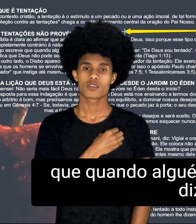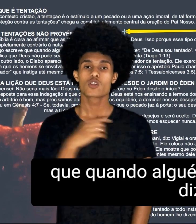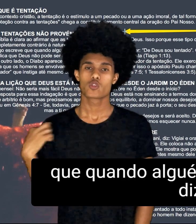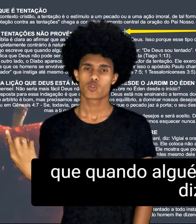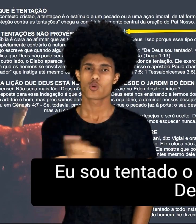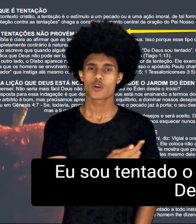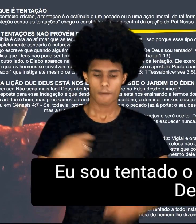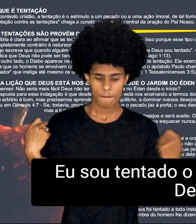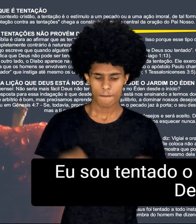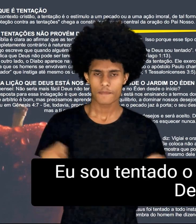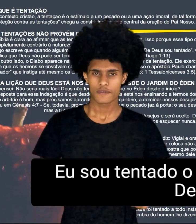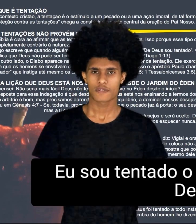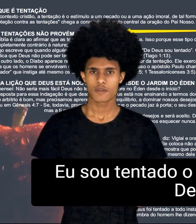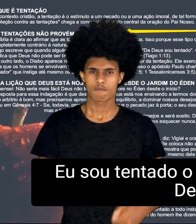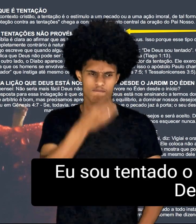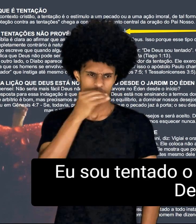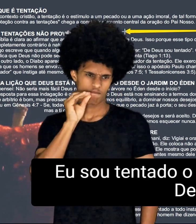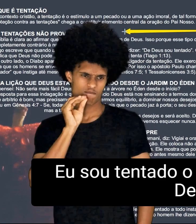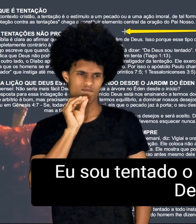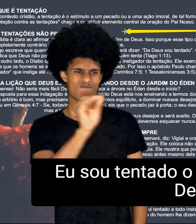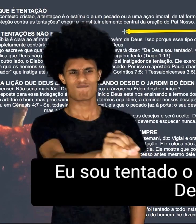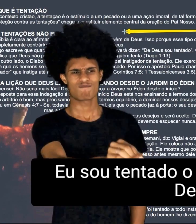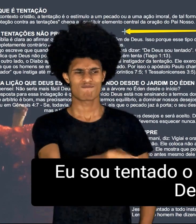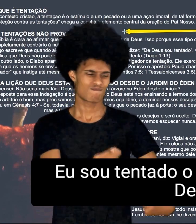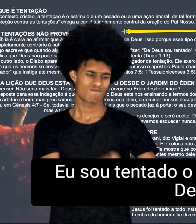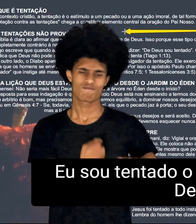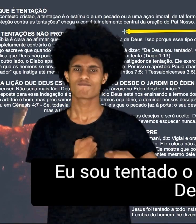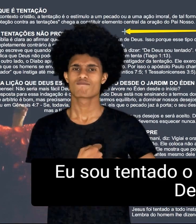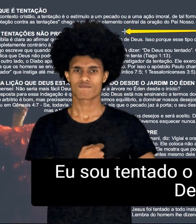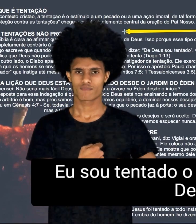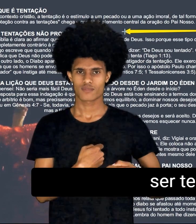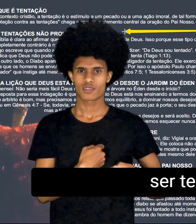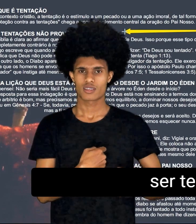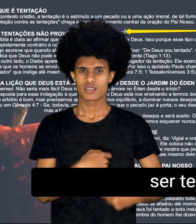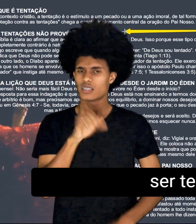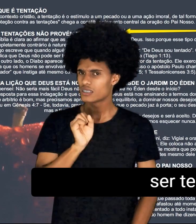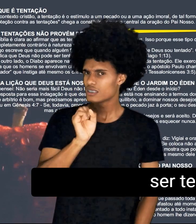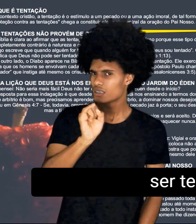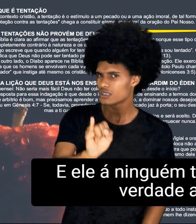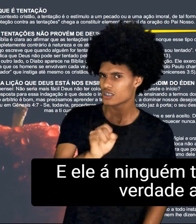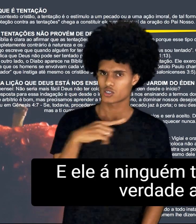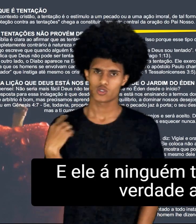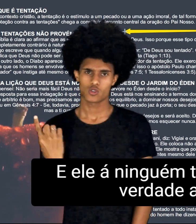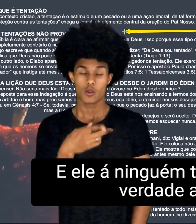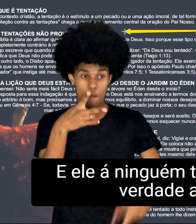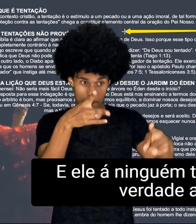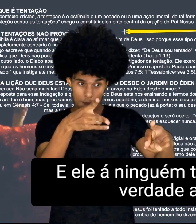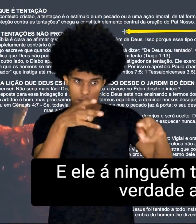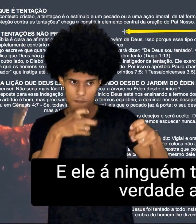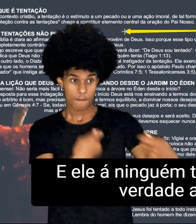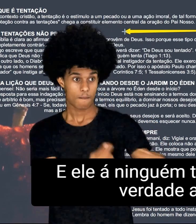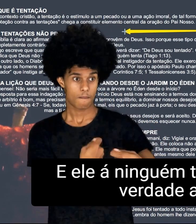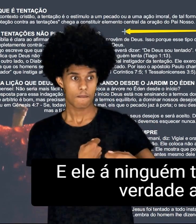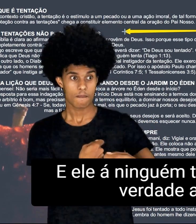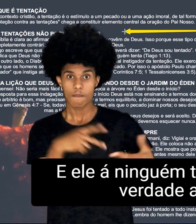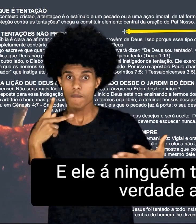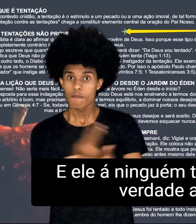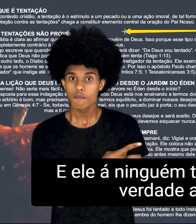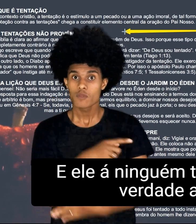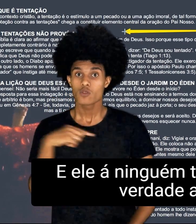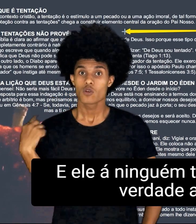de Deus eu sou tentado. O escritor bíblico explica que Deus não pode ser tentado pelo mal e a ninguém tenta. Está lá em